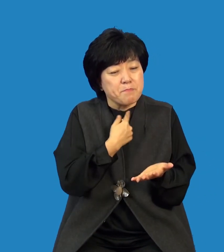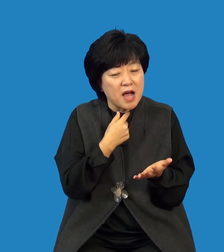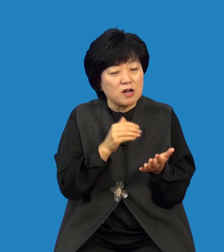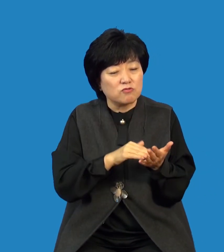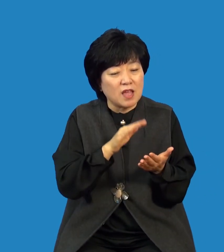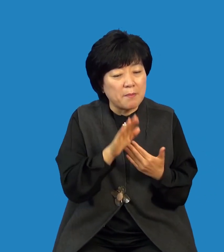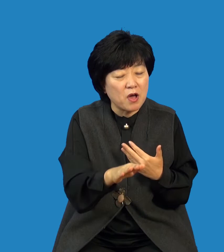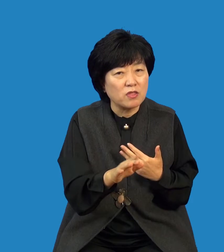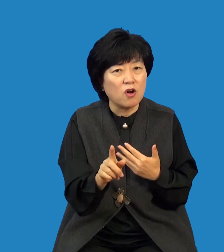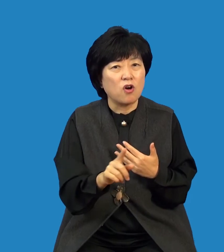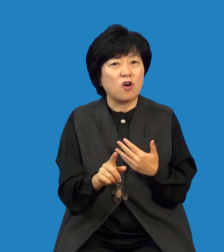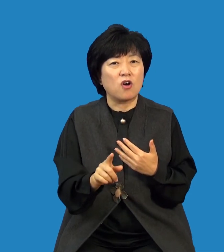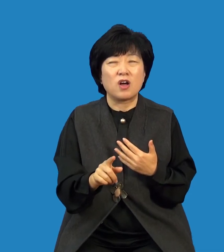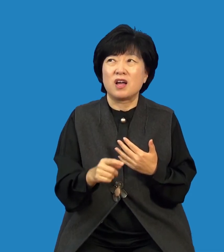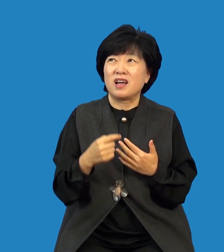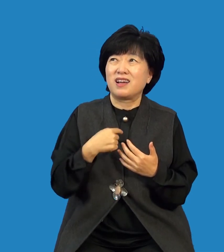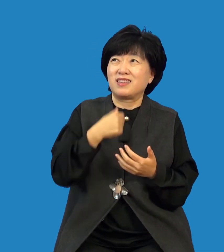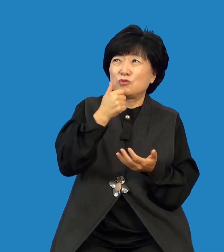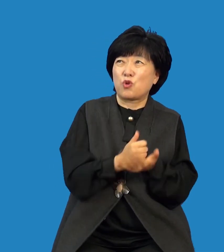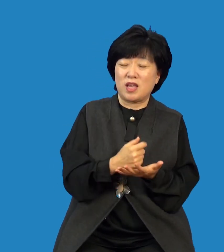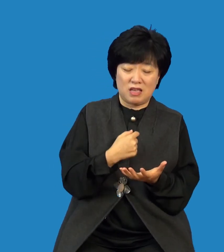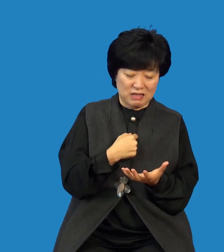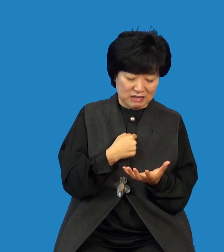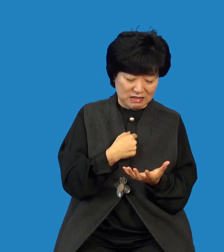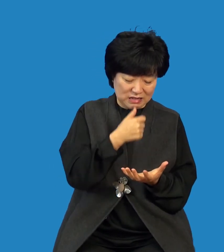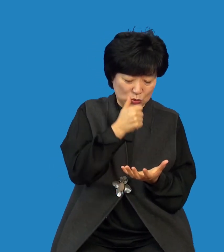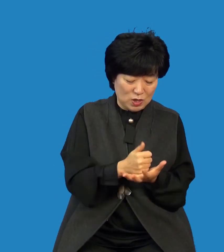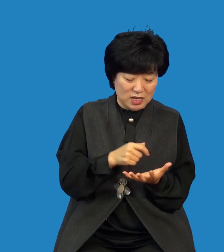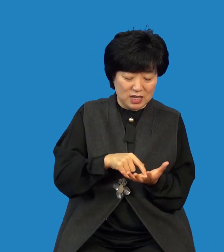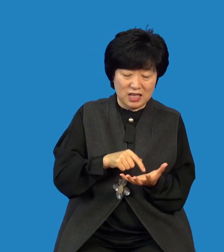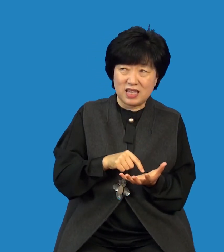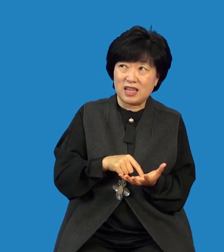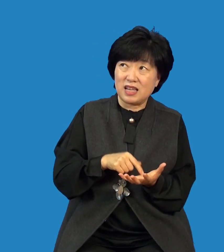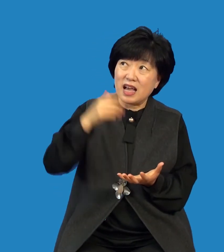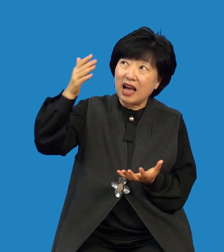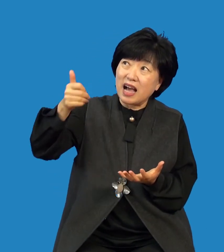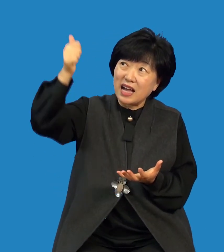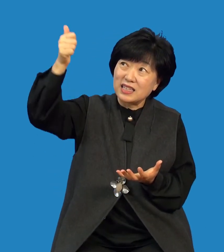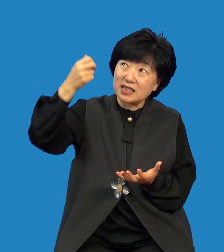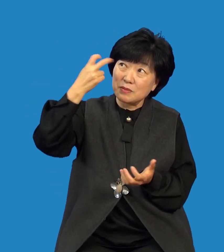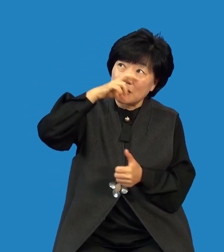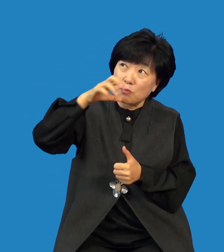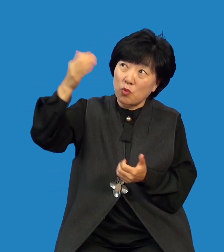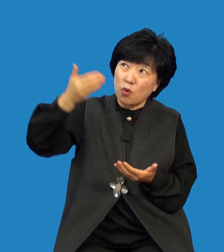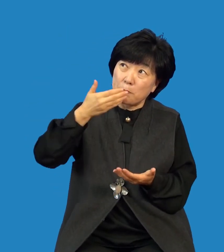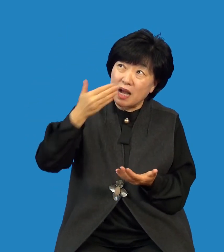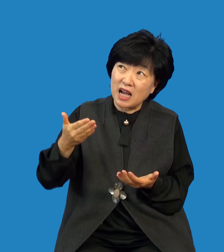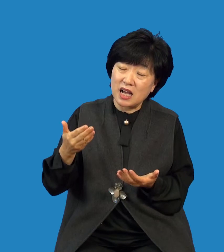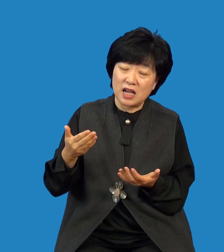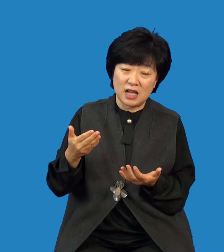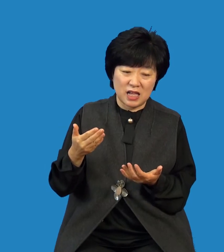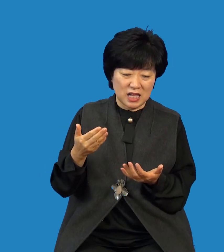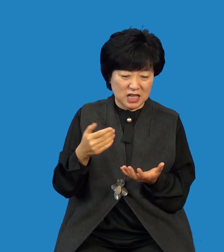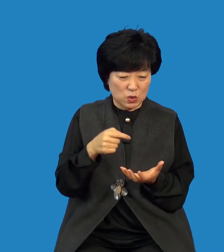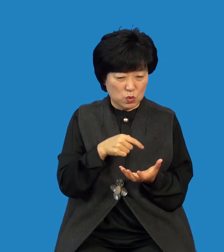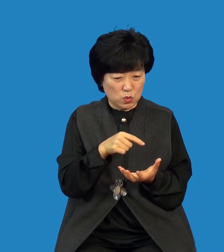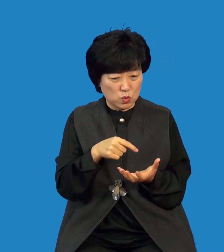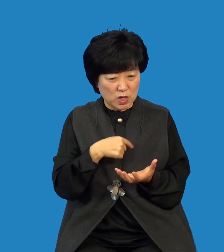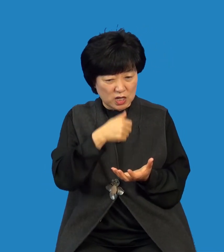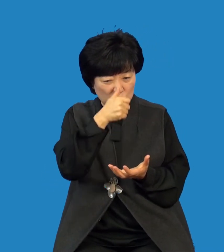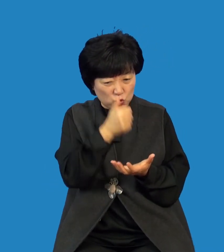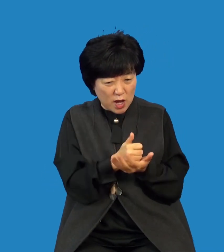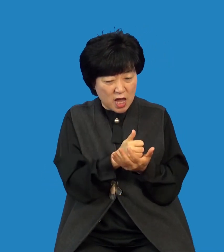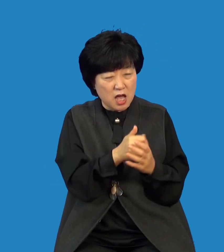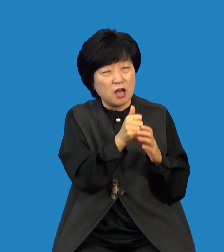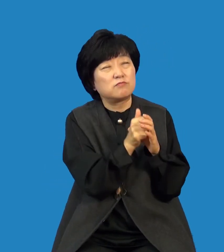아, 이런 나를 하나님이 보호하실까? 이런 생각 들지 않아요? 안 드세요? 막 죄 가운데 충만하게